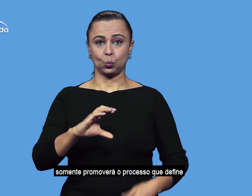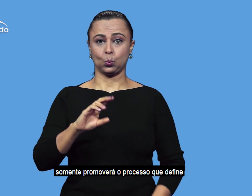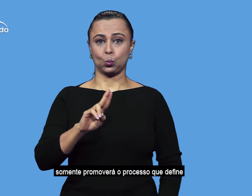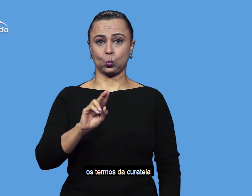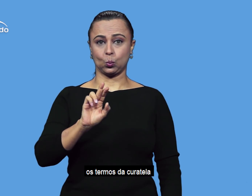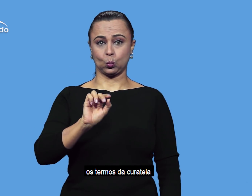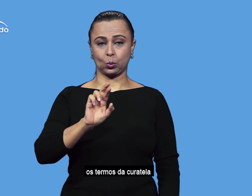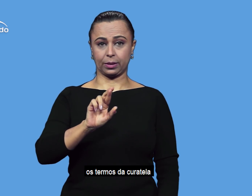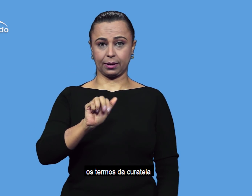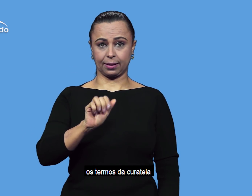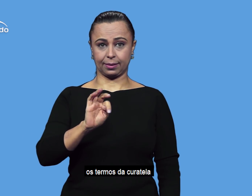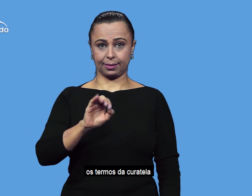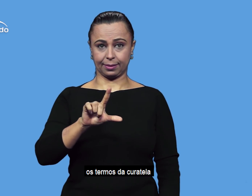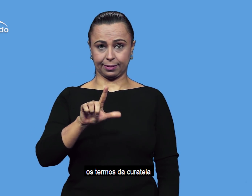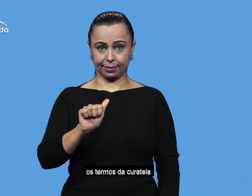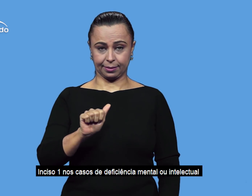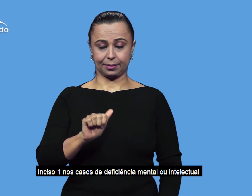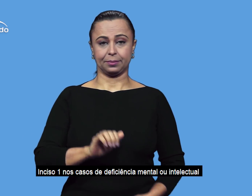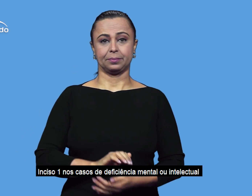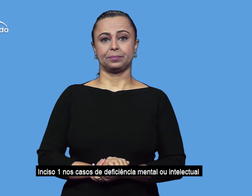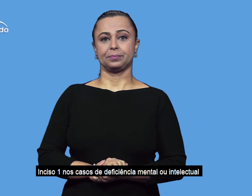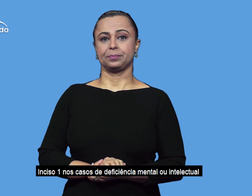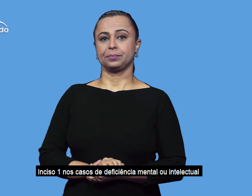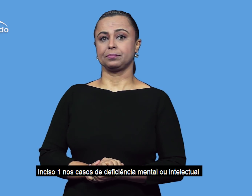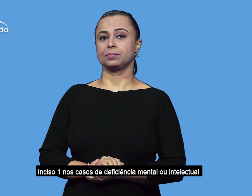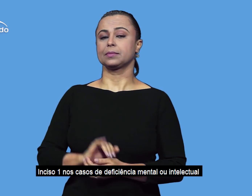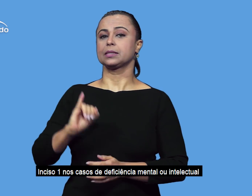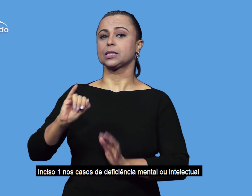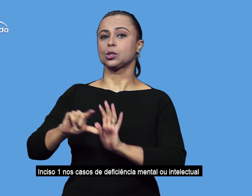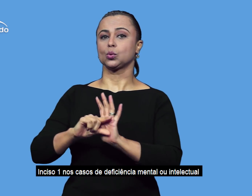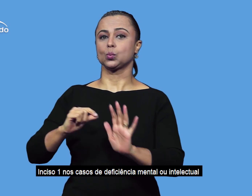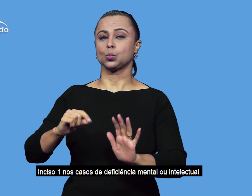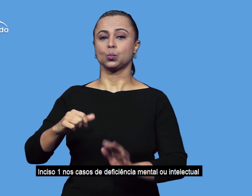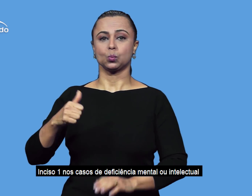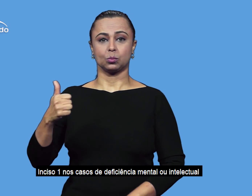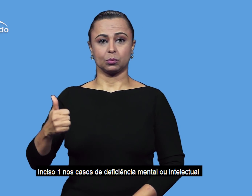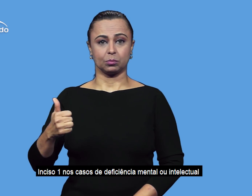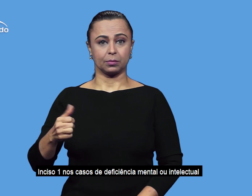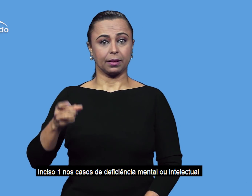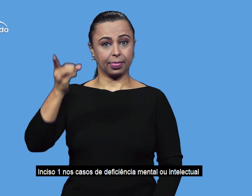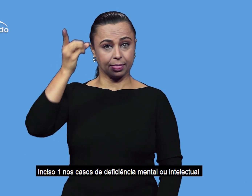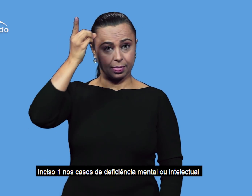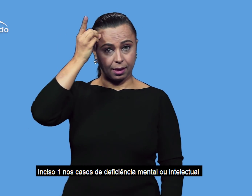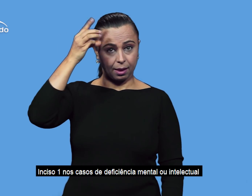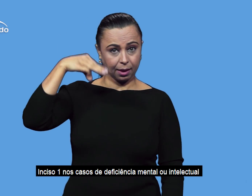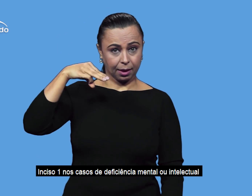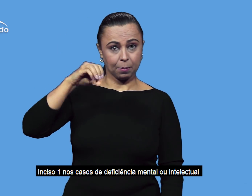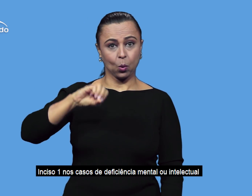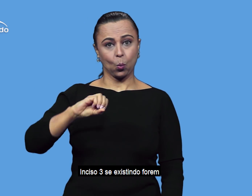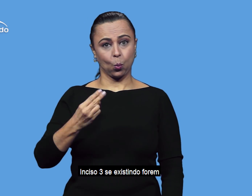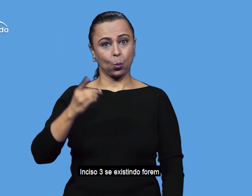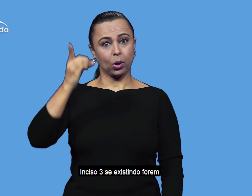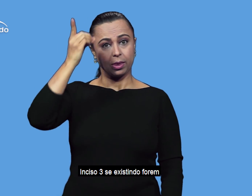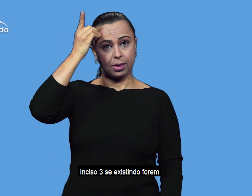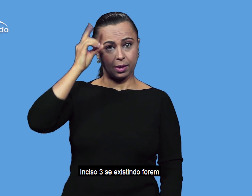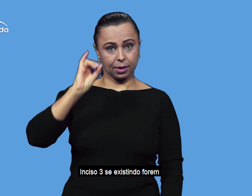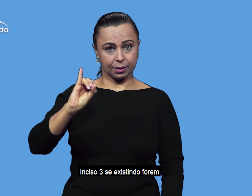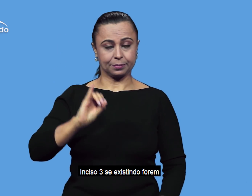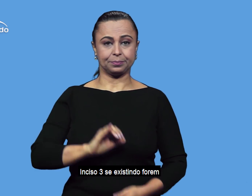da curatela em 6 1 nos casos de deficiência mental ou intelectual inciso